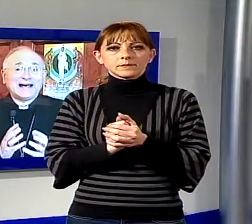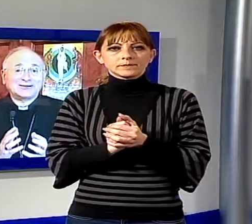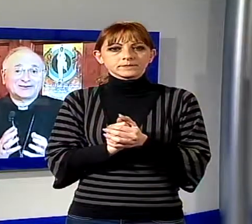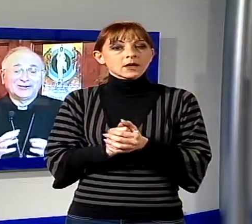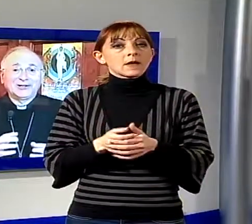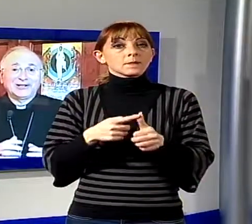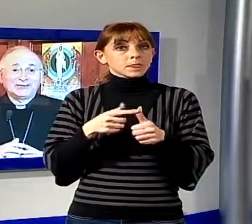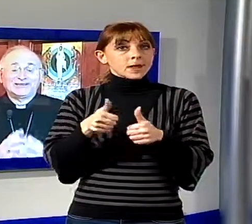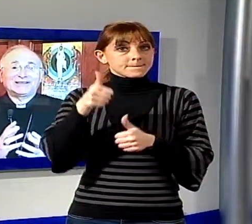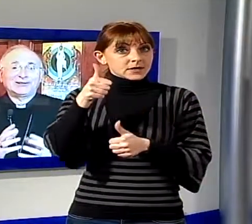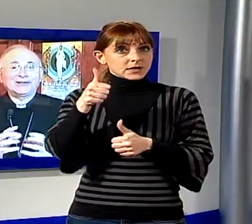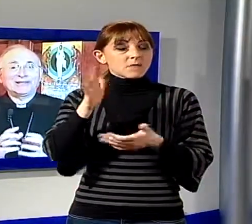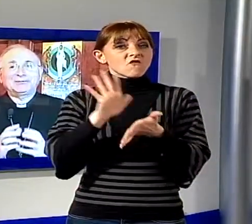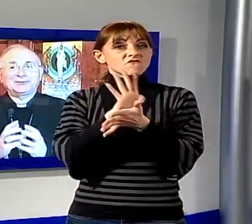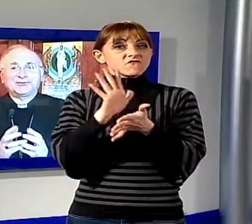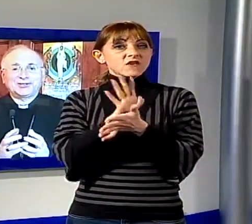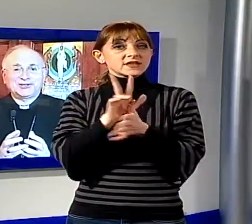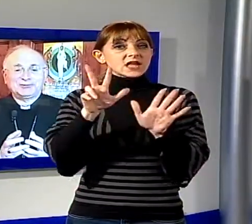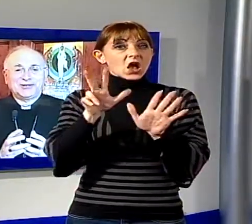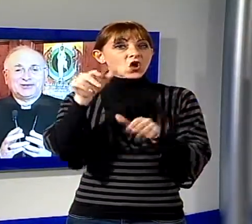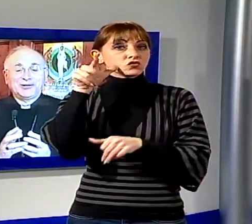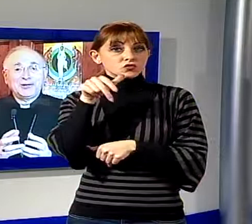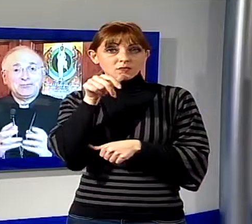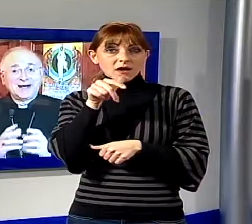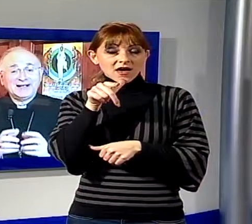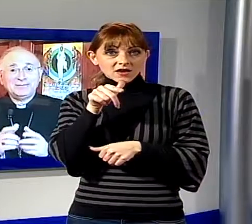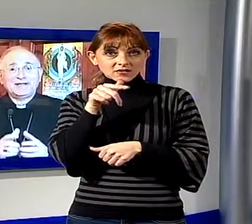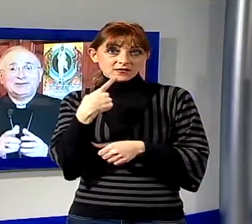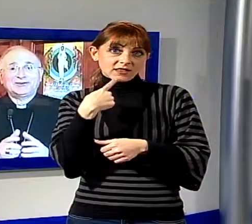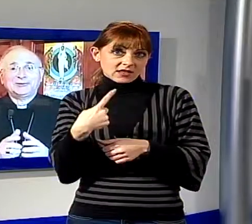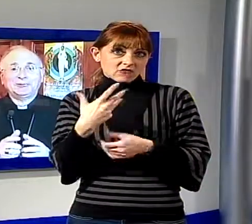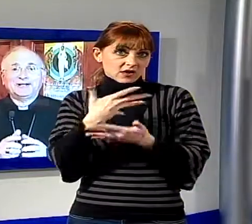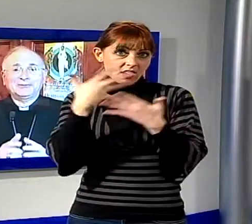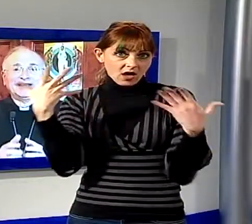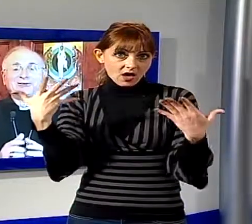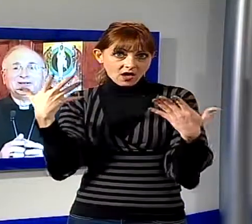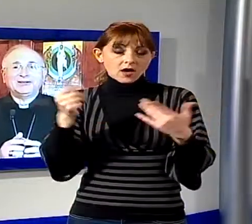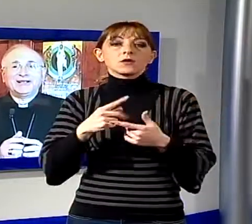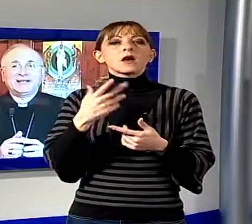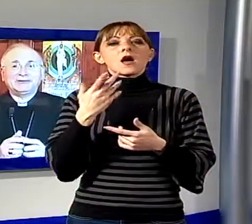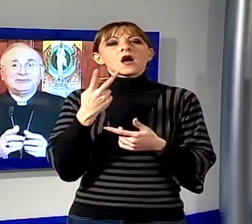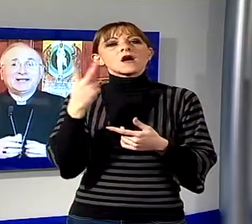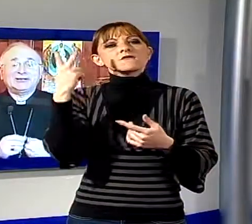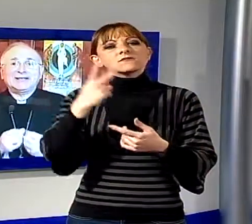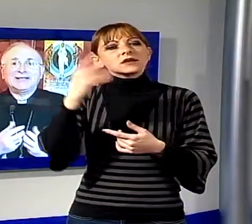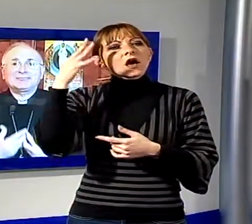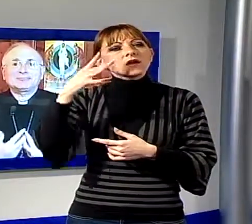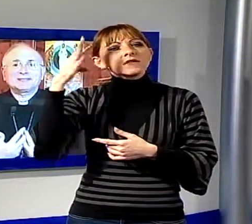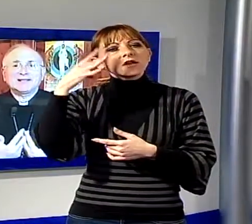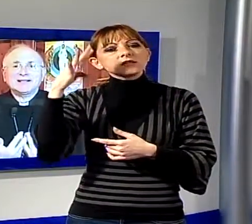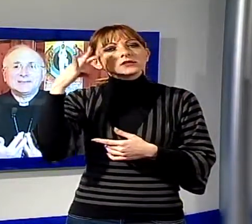dell'8 marzo, la festa della donna che vi suggerisce questo, ma la mia riflessione quaresimale sulla donna è dovuta al fatto